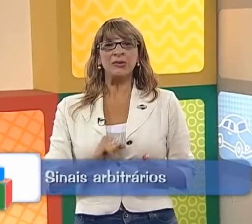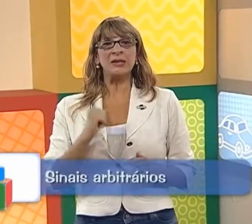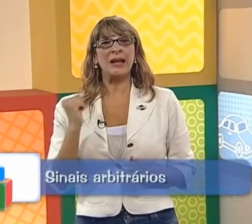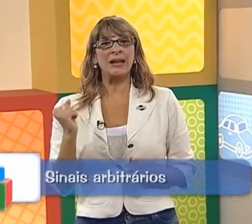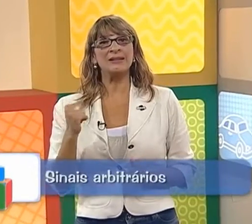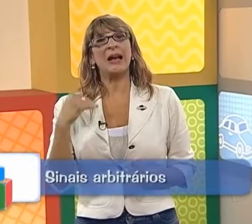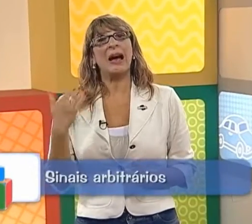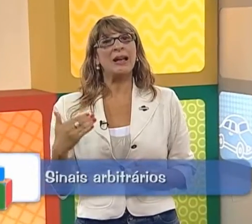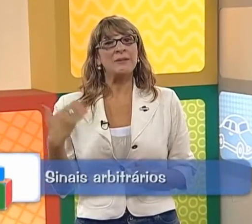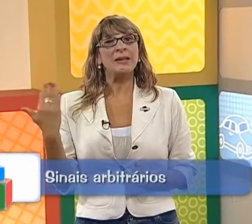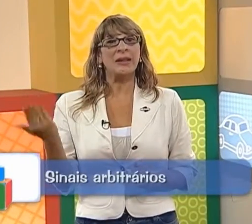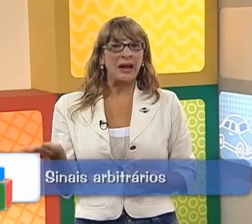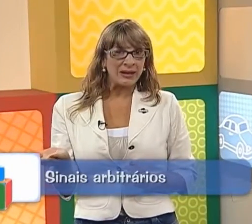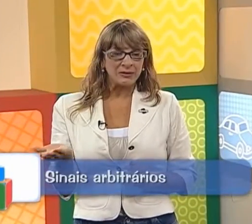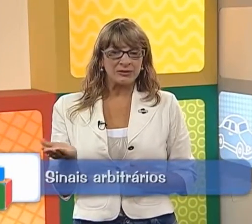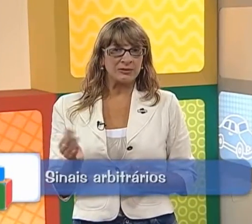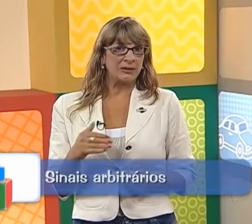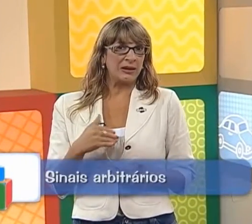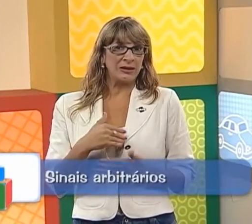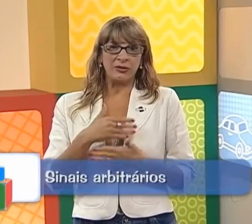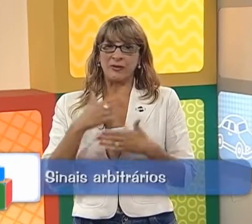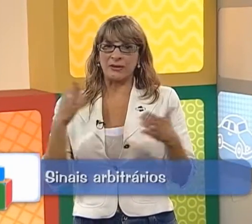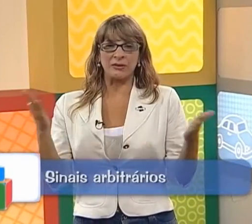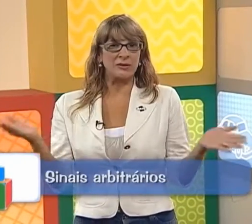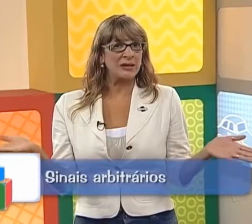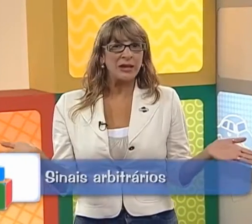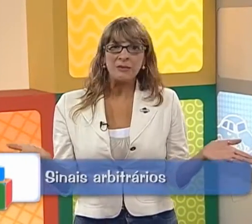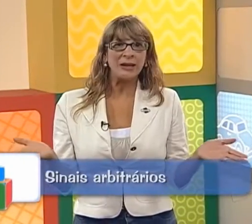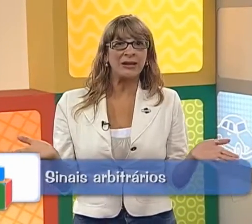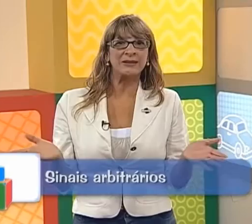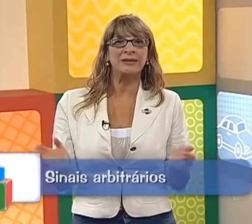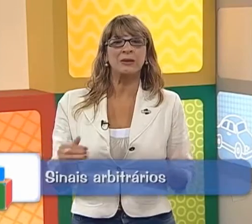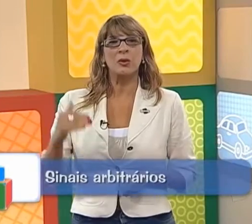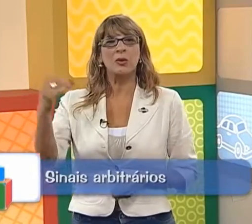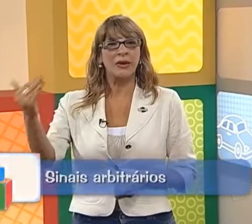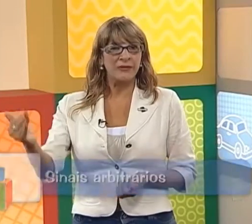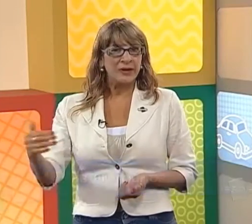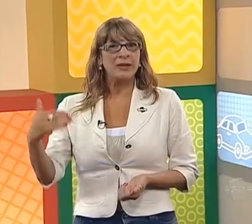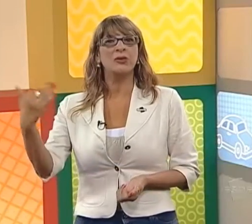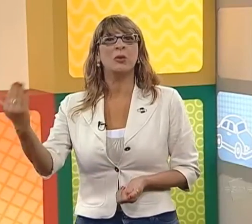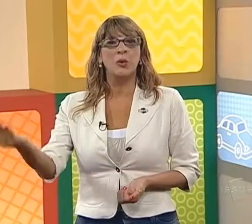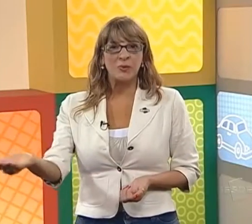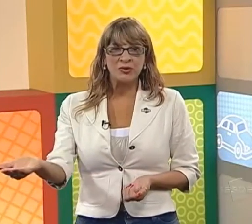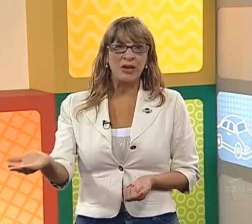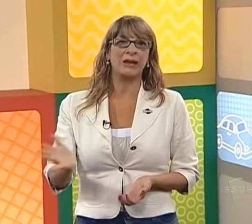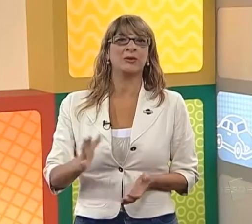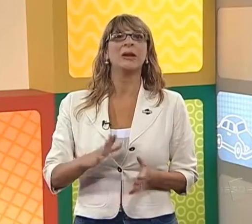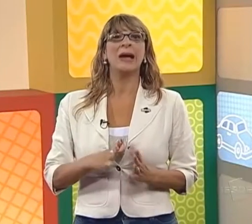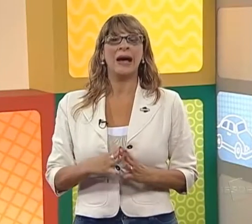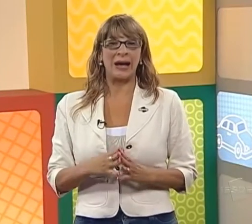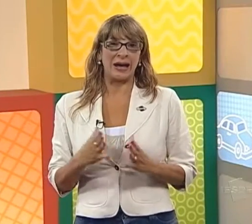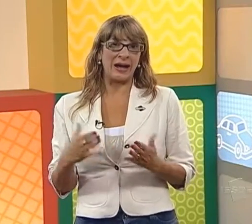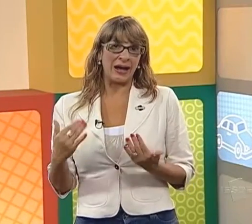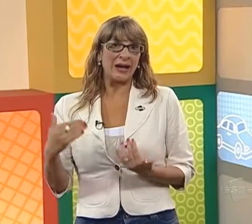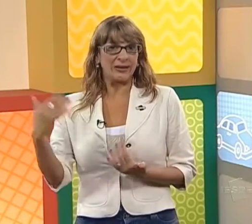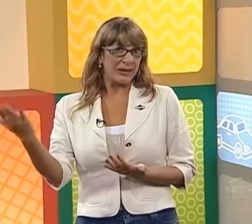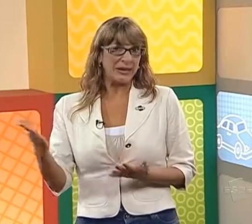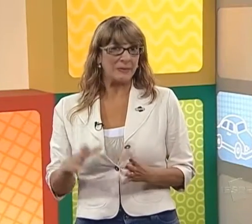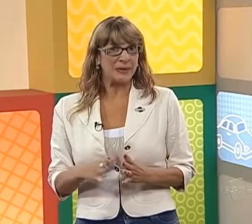os sinais arbitrários, que, de fato, não tem nenhuma ligação com o referente, com o objeto que ele